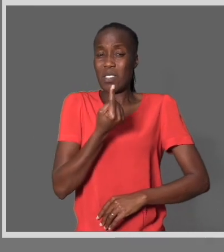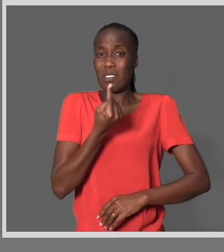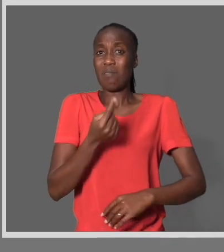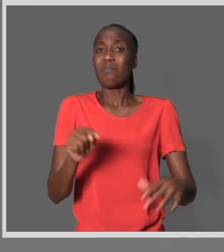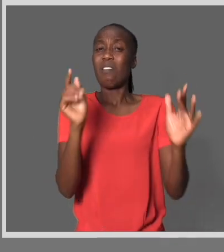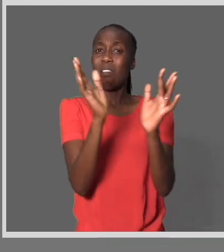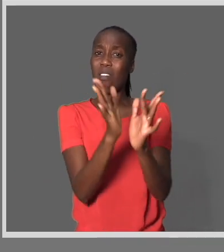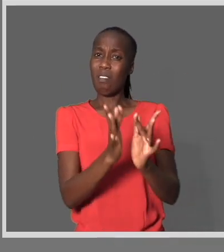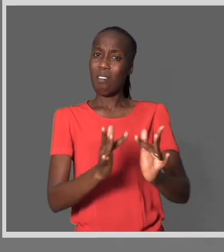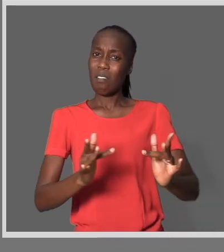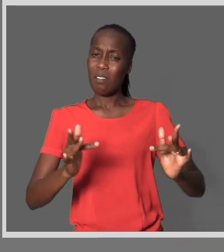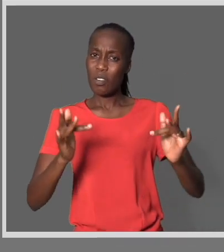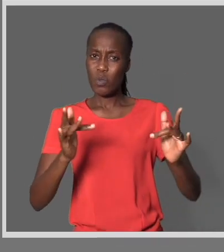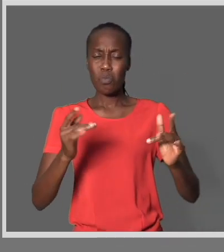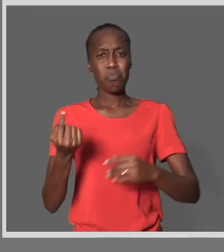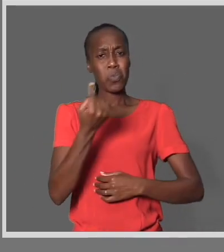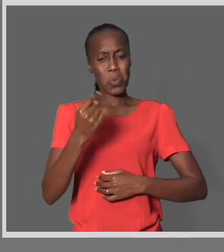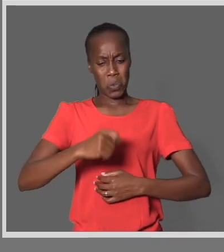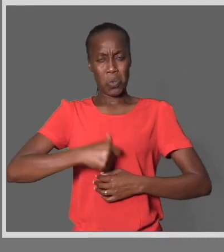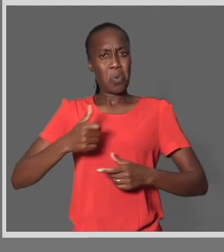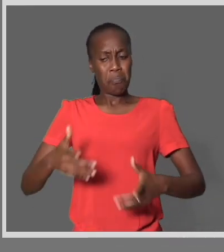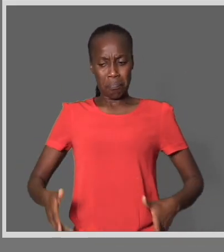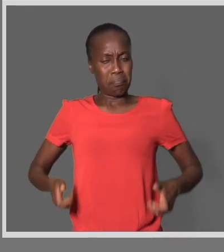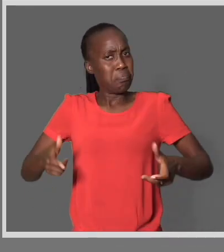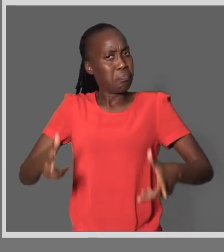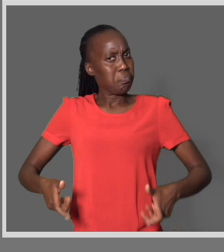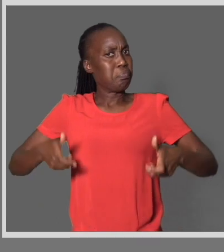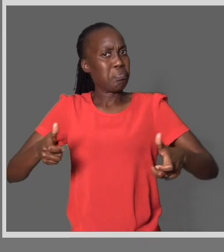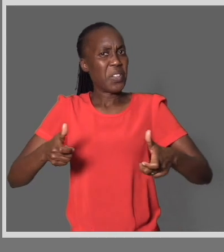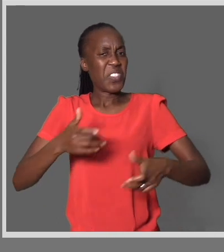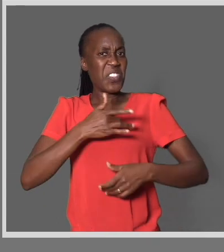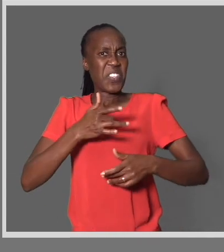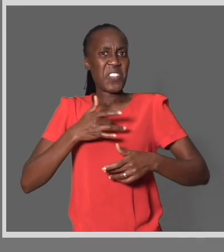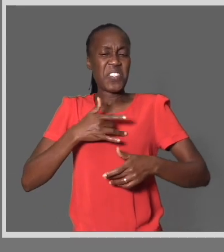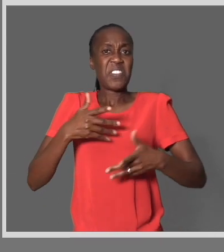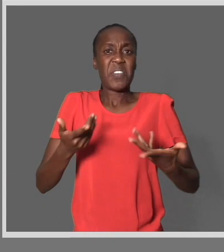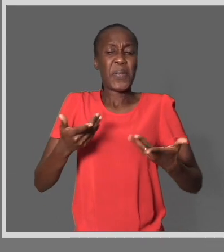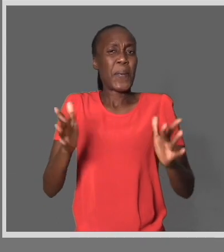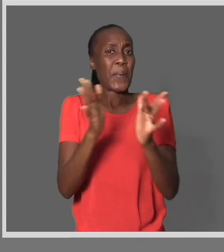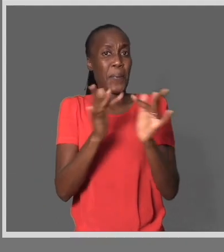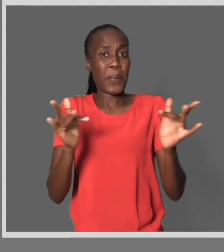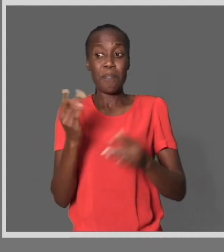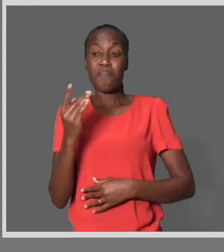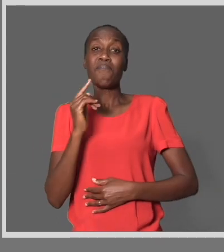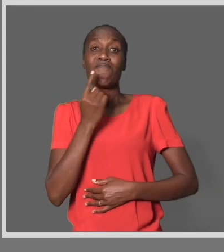de ter a liberdade de ambular com a cadeira e, acima de tudo, estar confortável.